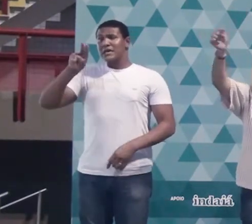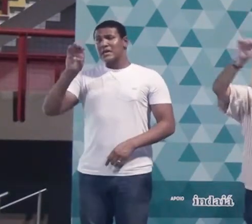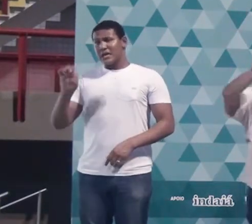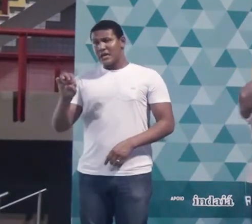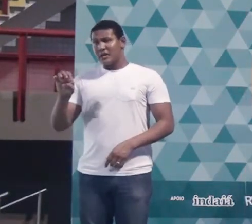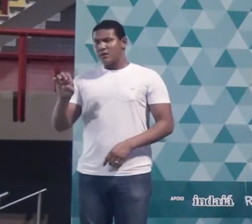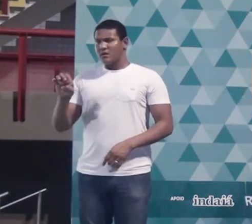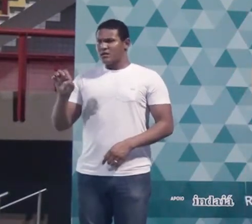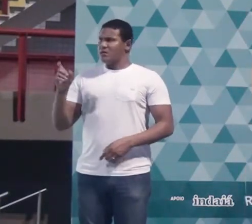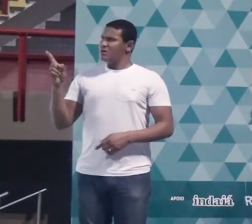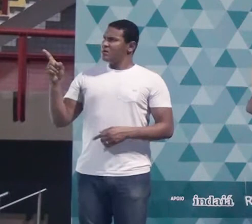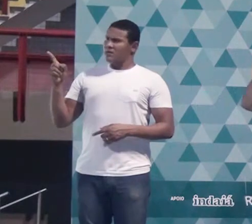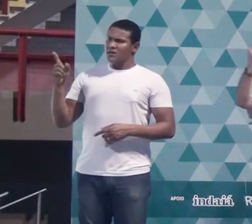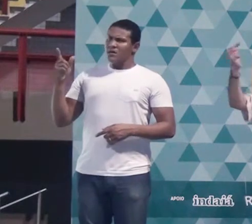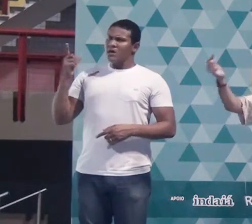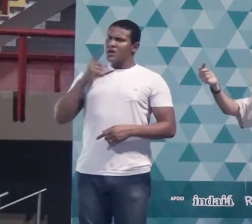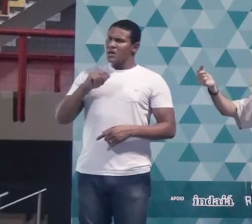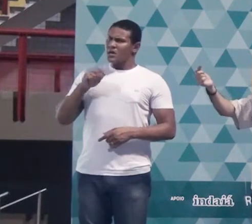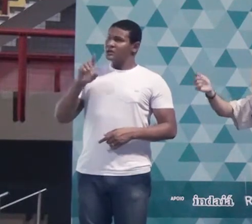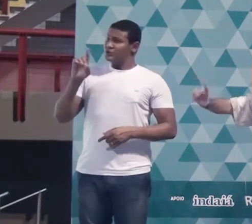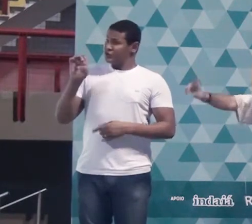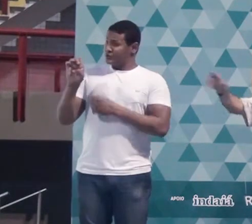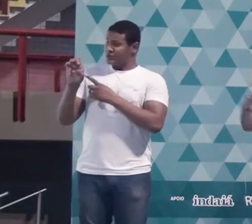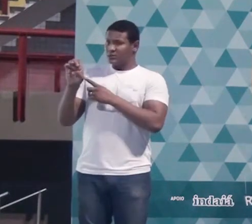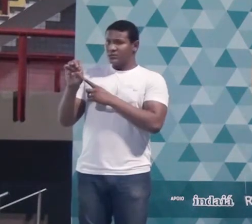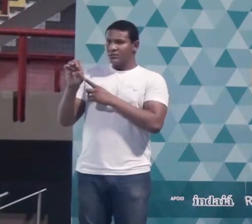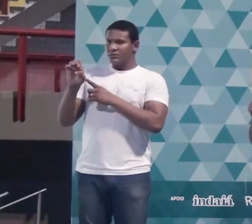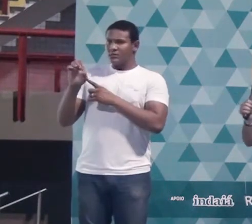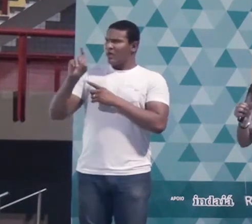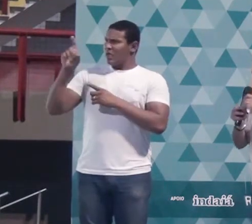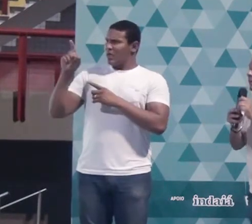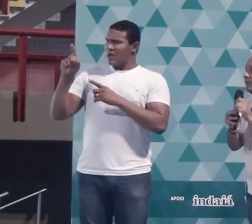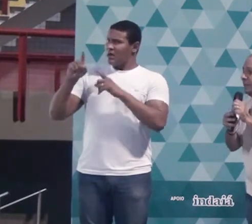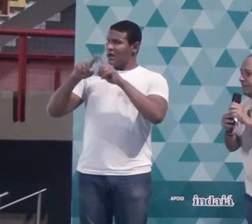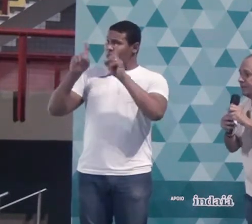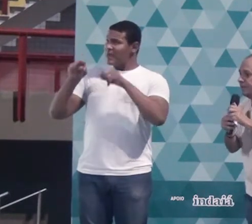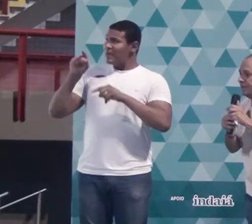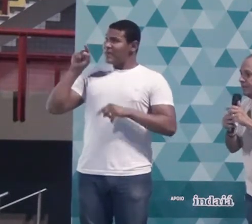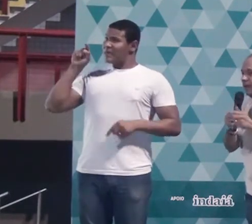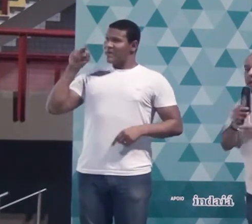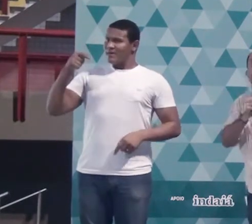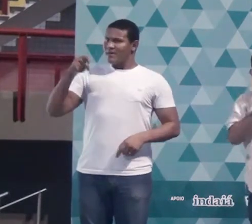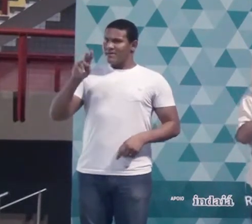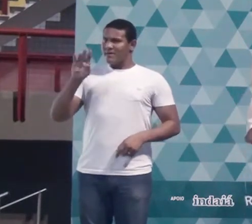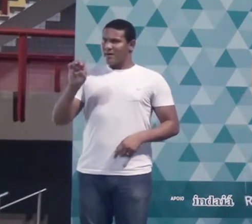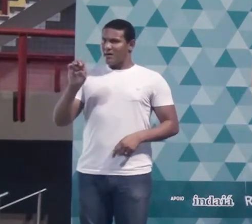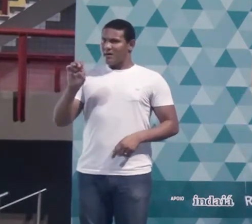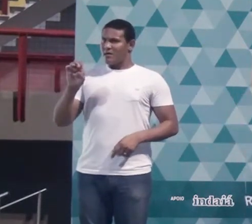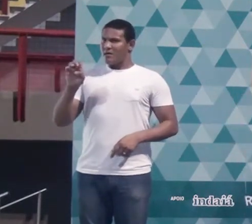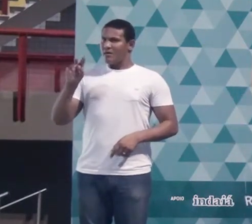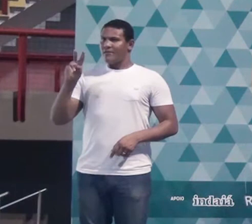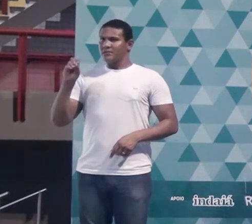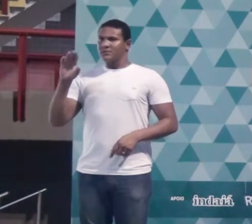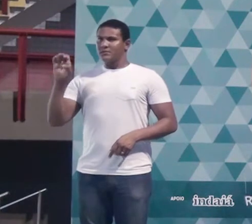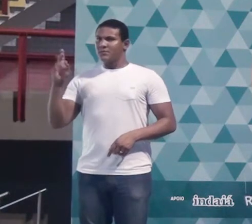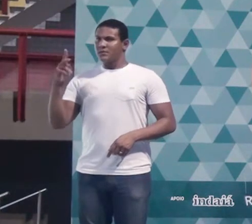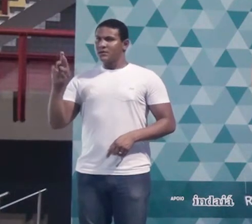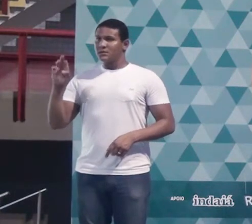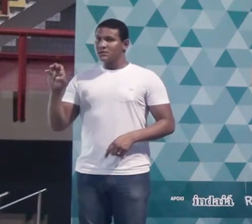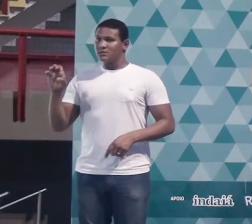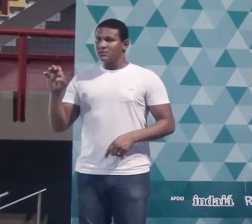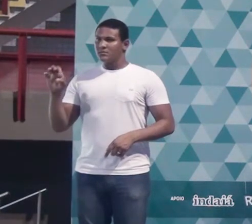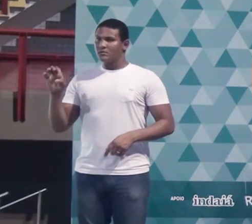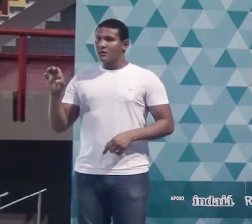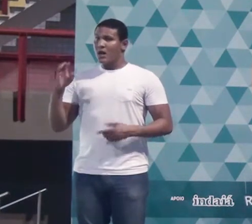algo. Se quem precisa, precisa de algo, não é o plano que você precisa, é o plano de